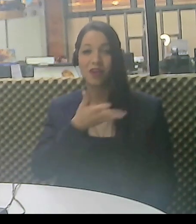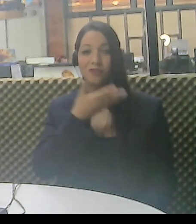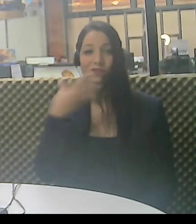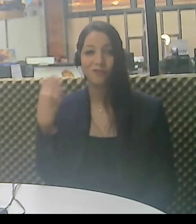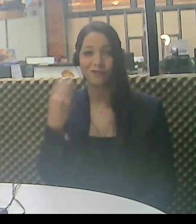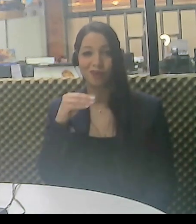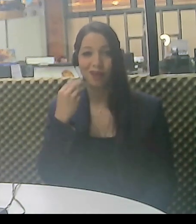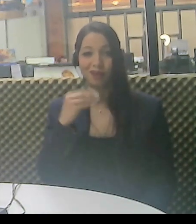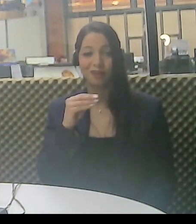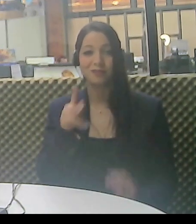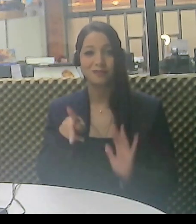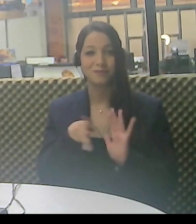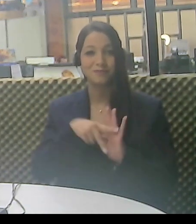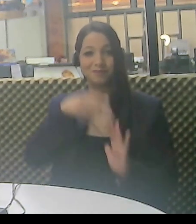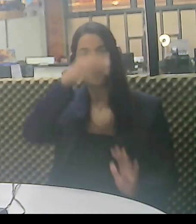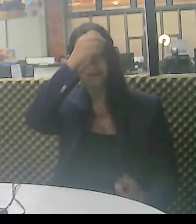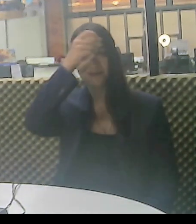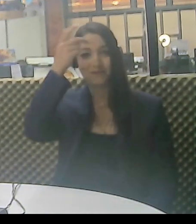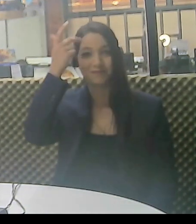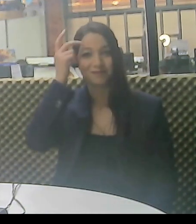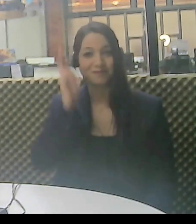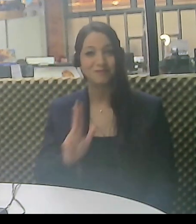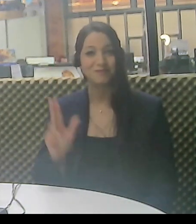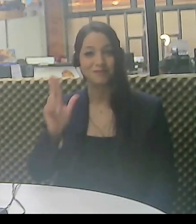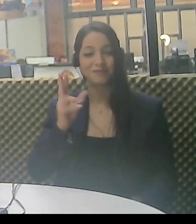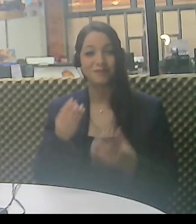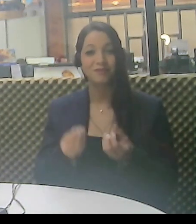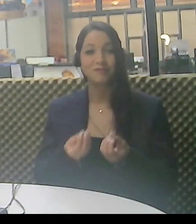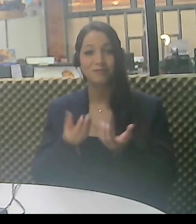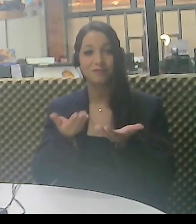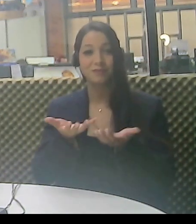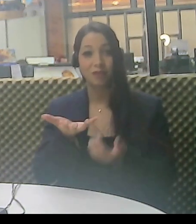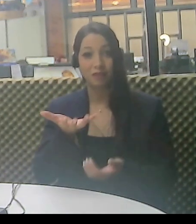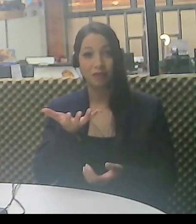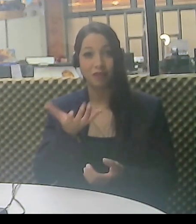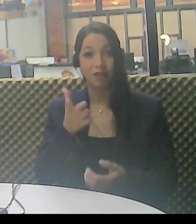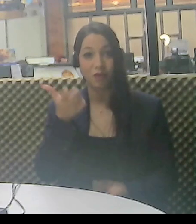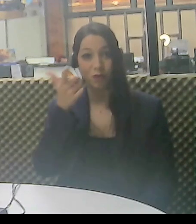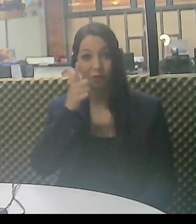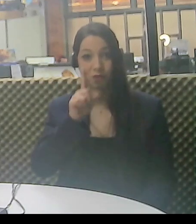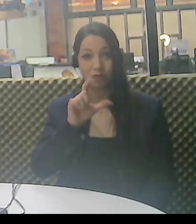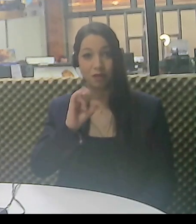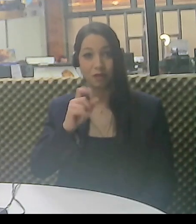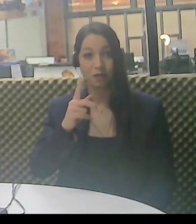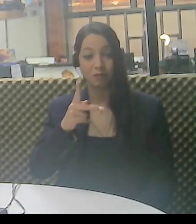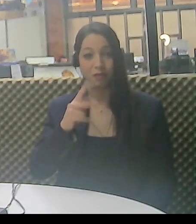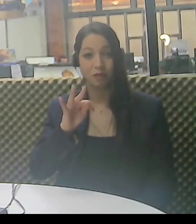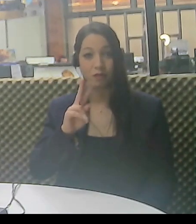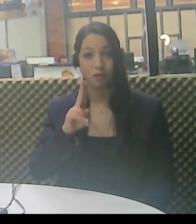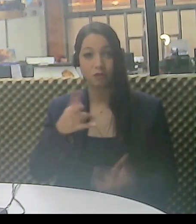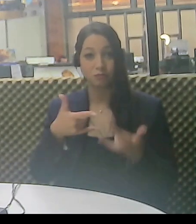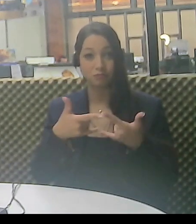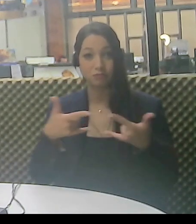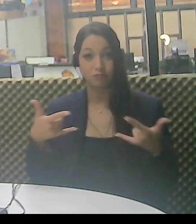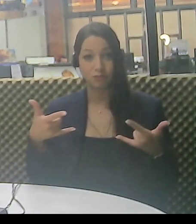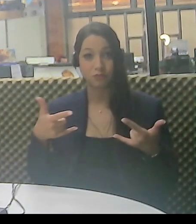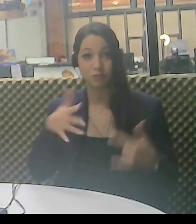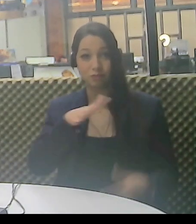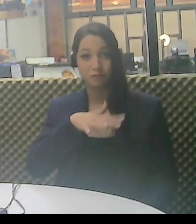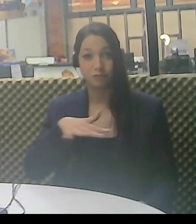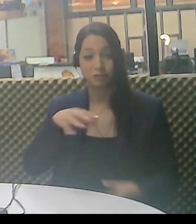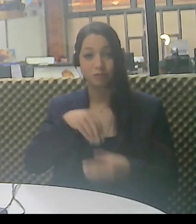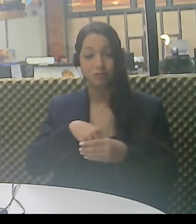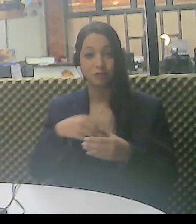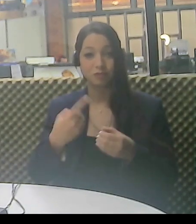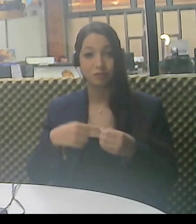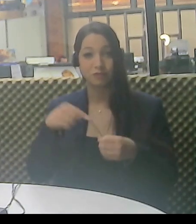facilidade proporcionada pela Prefeitura de Uberlândia. Se você quiser ter acesso à sua guia do Imposto Predial e Territorial Urbano para